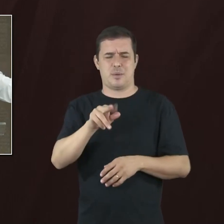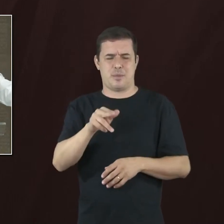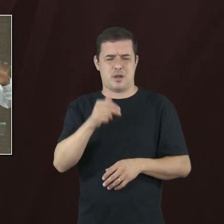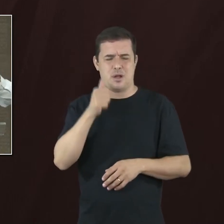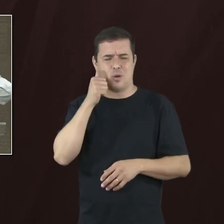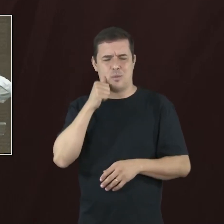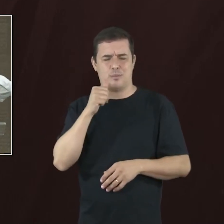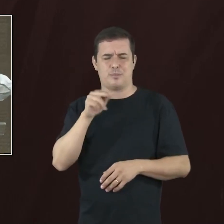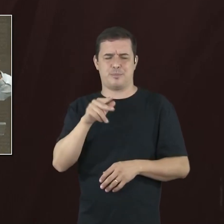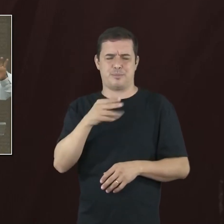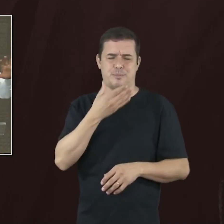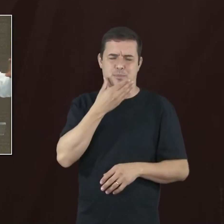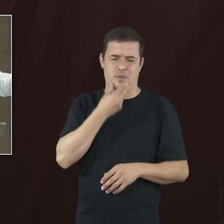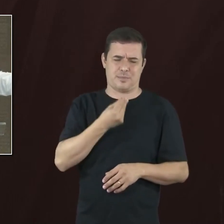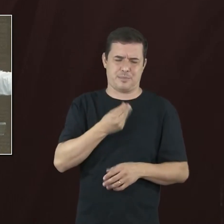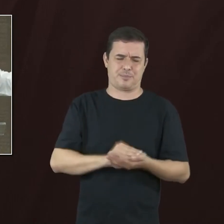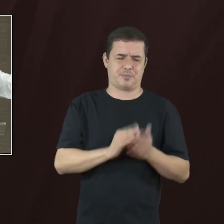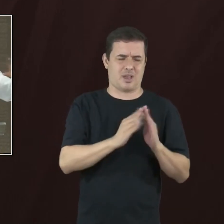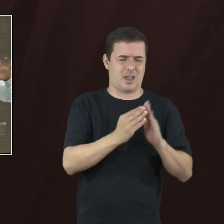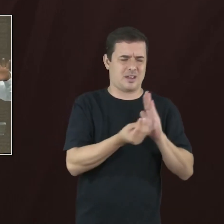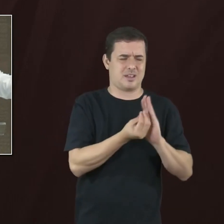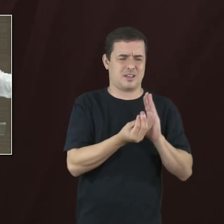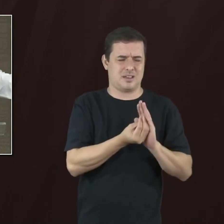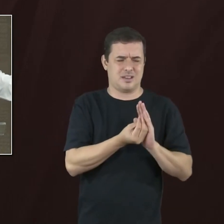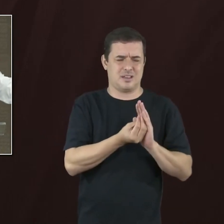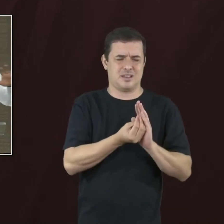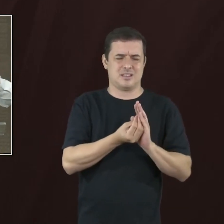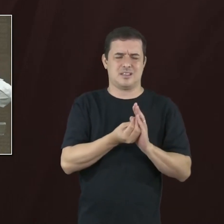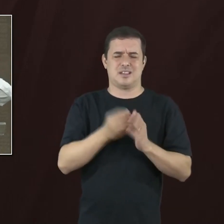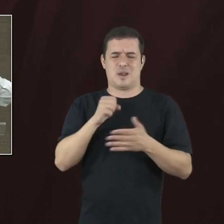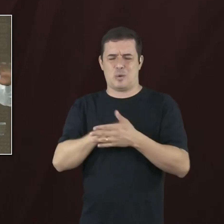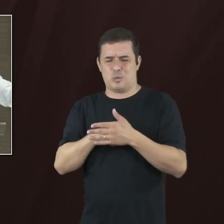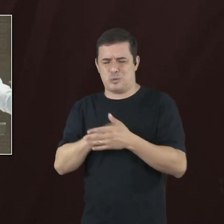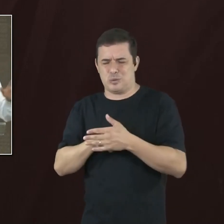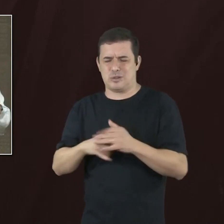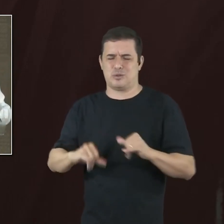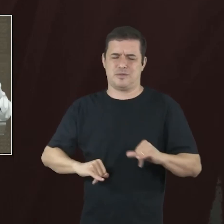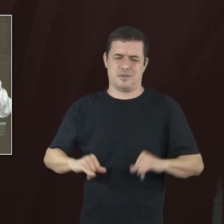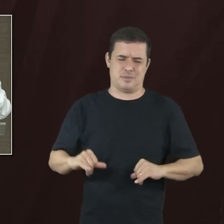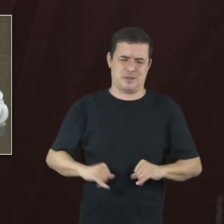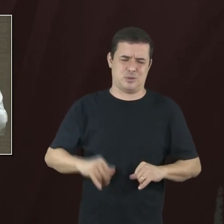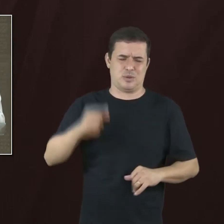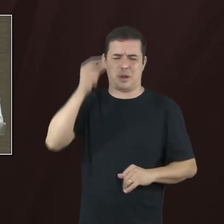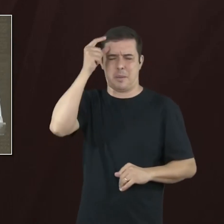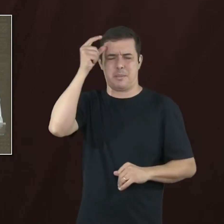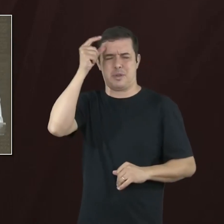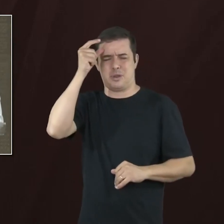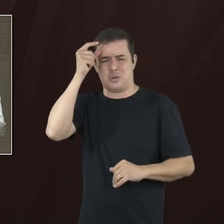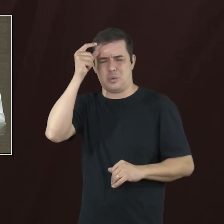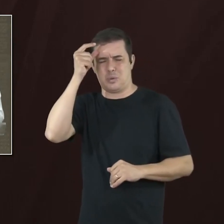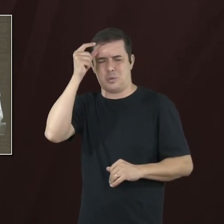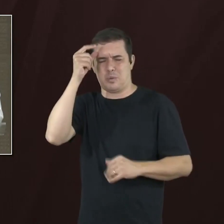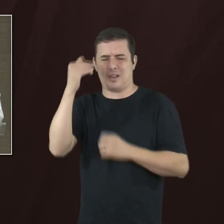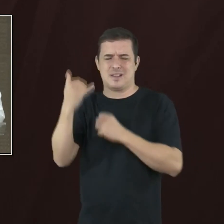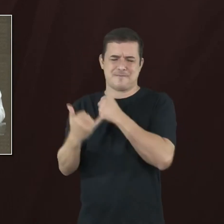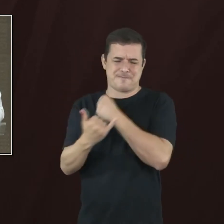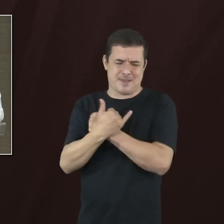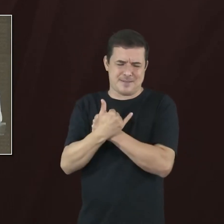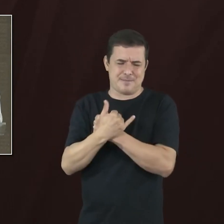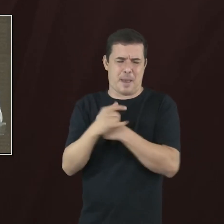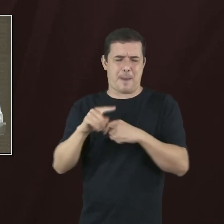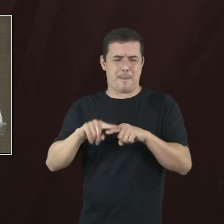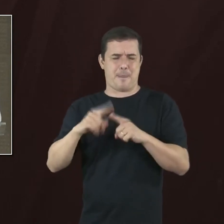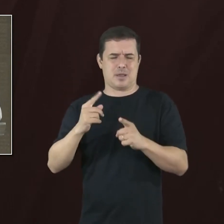igreja, guarde-nos, Senhor, das guerras, das lutas. Senhor, o inimigo certamente vai tentar nos derrubar, mas nós